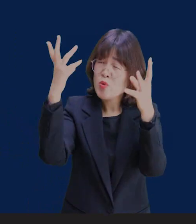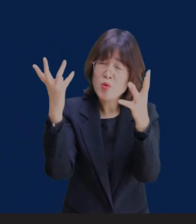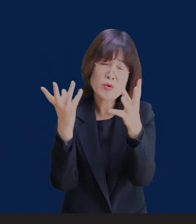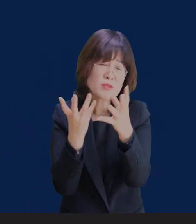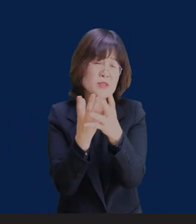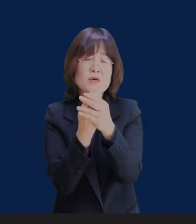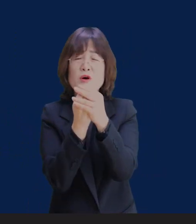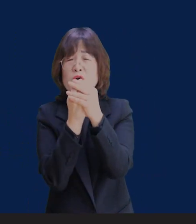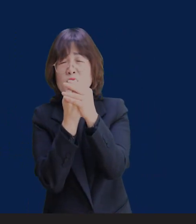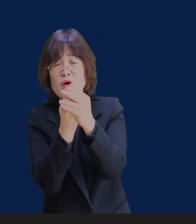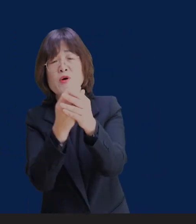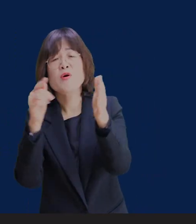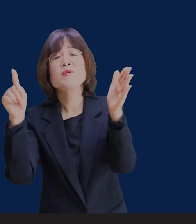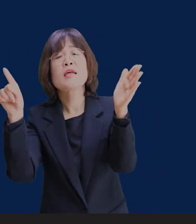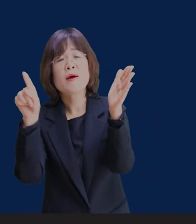온전한